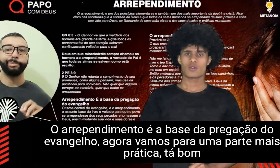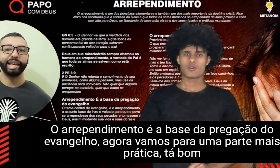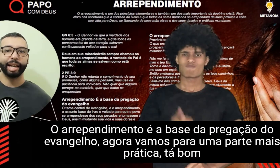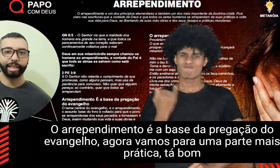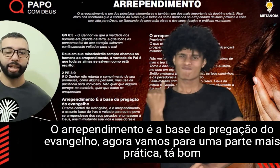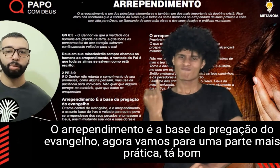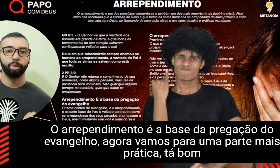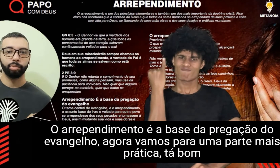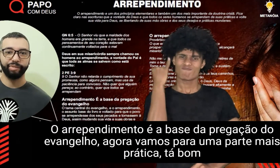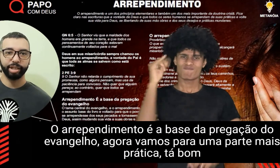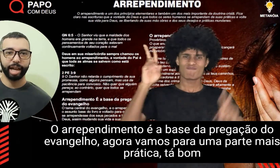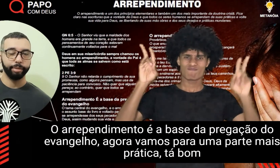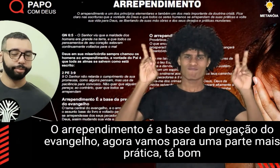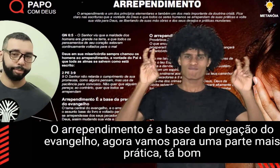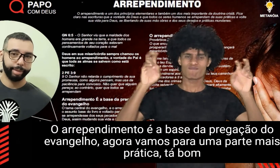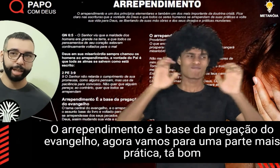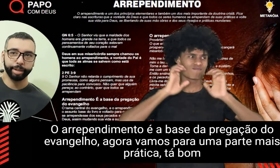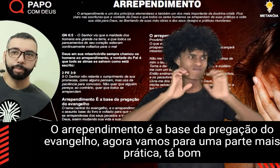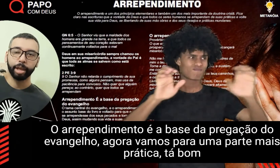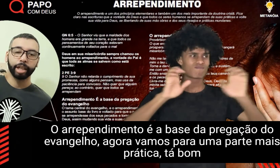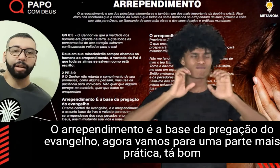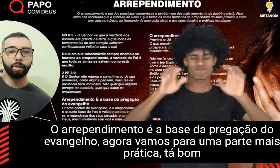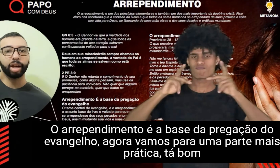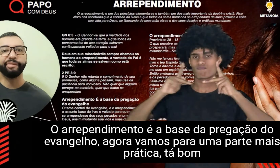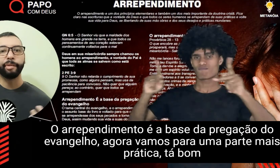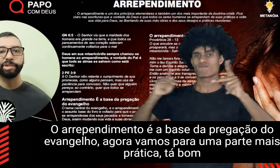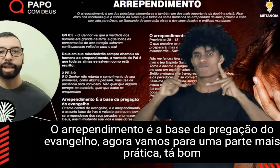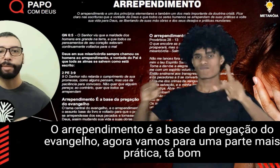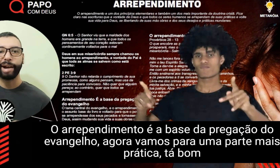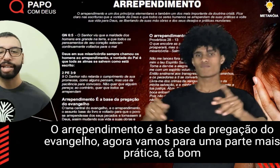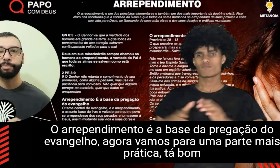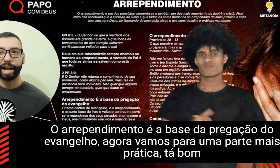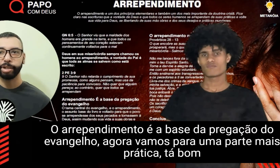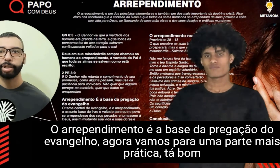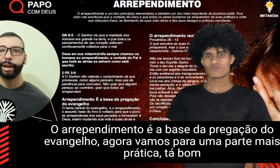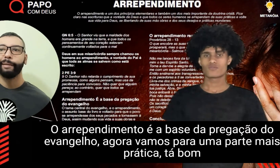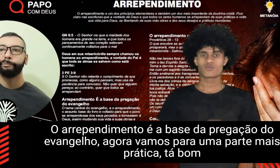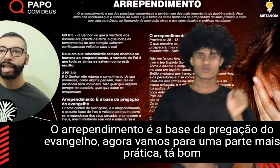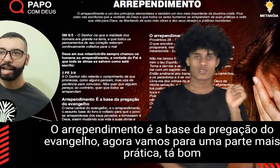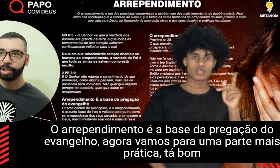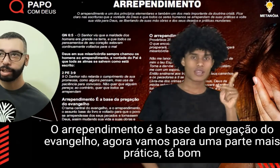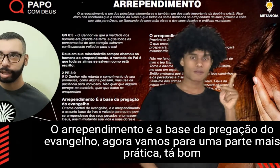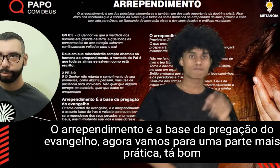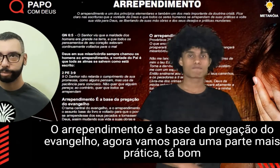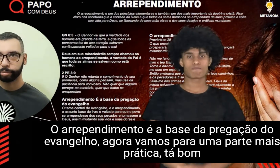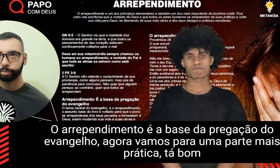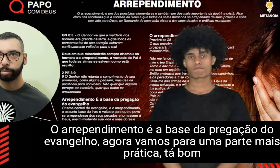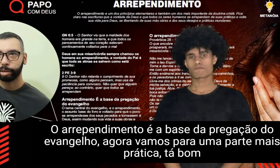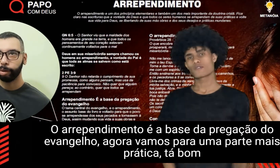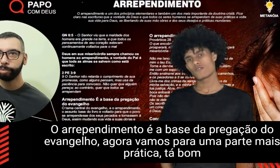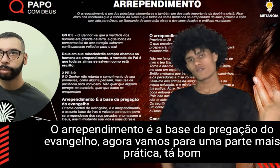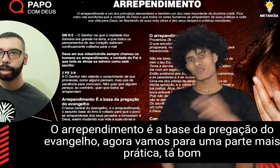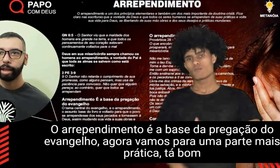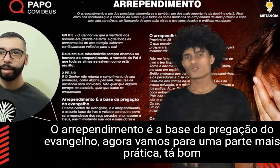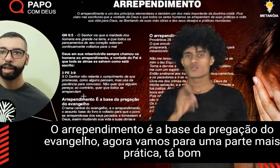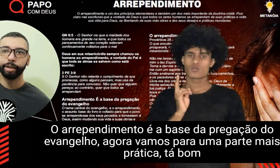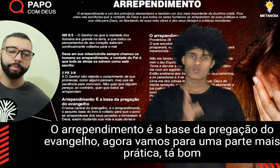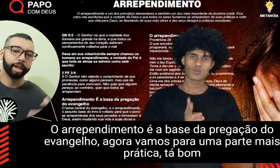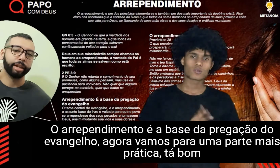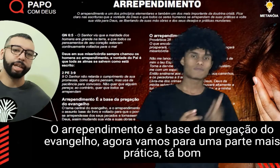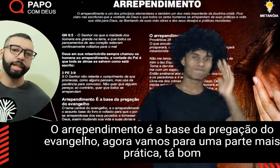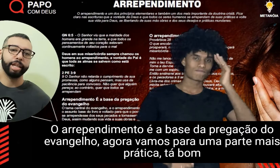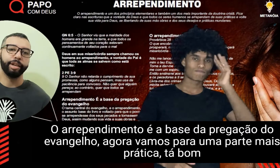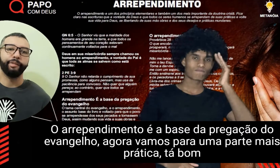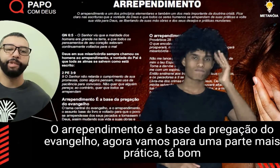da pregação do Evangelho, beleza? Então agora vamos para uma parte mais prática, tá bom?